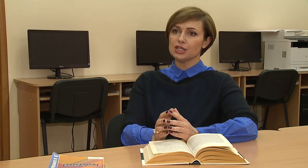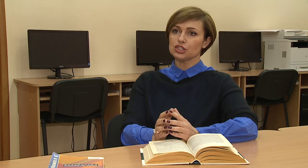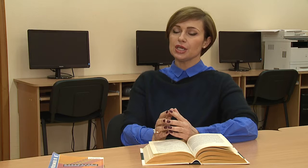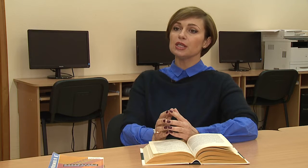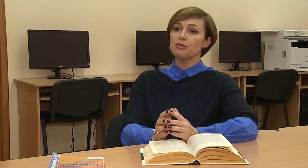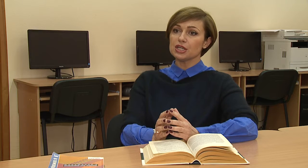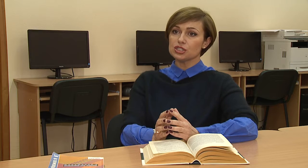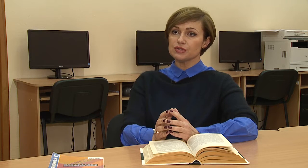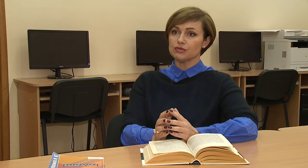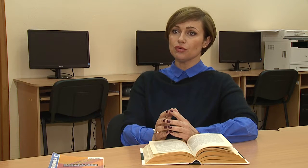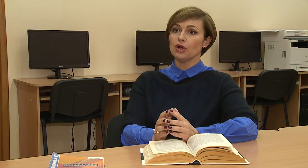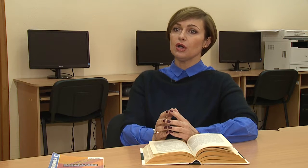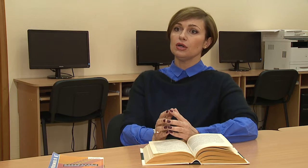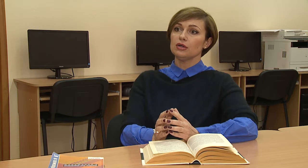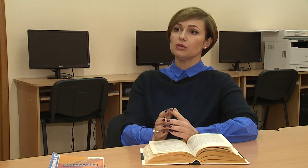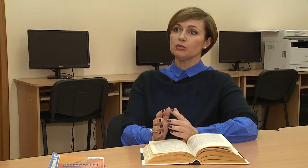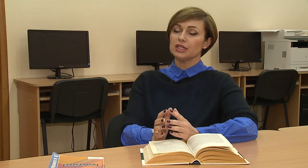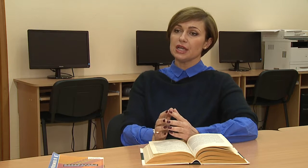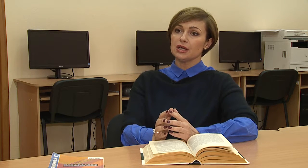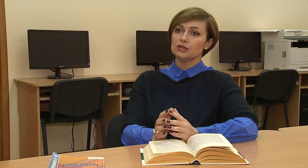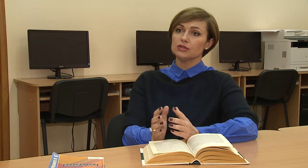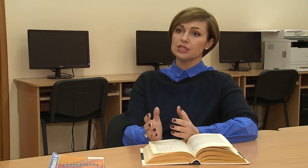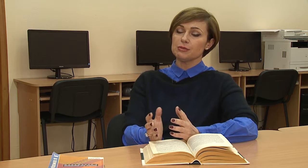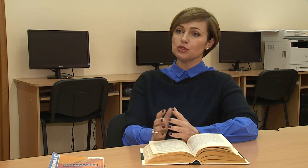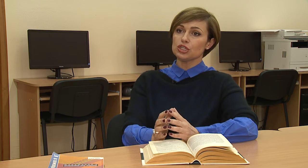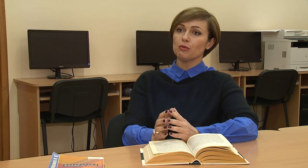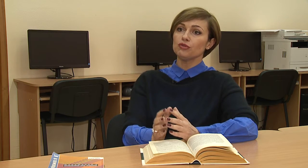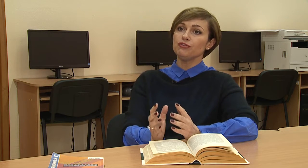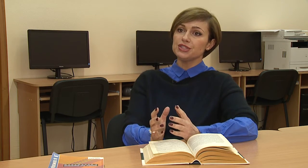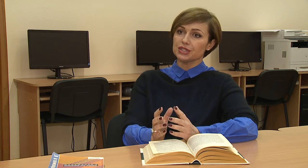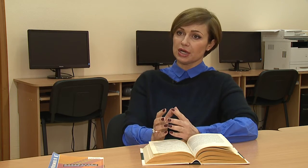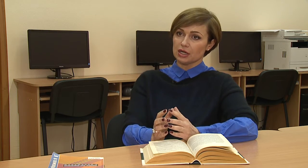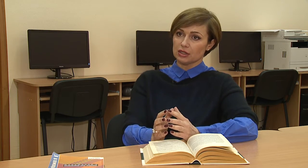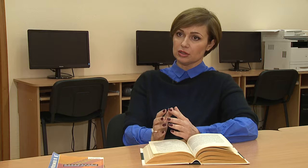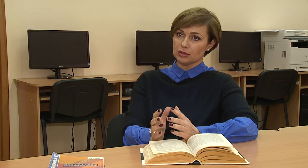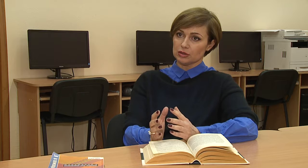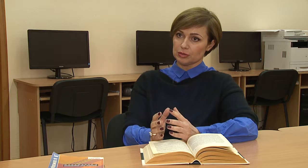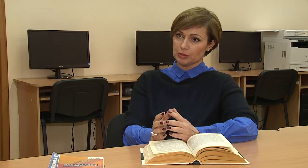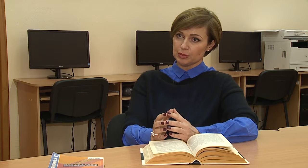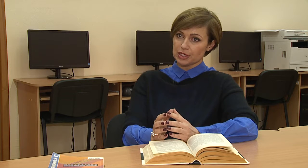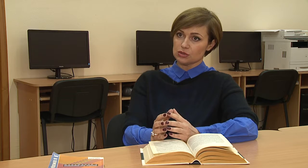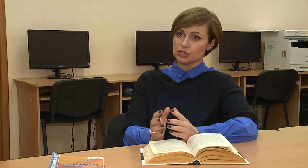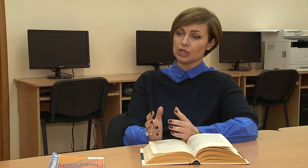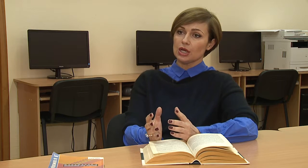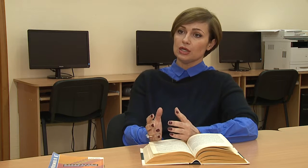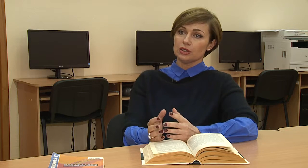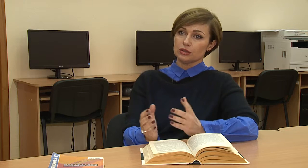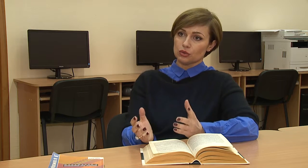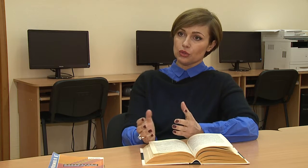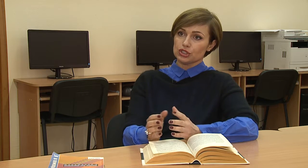речи, и прежде всего, благодаря зрительным ощущениям, он видит, как произносит другой